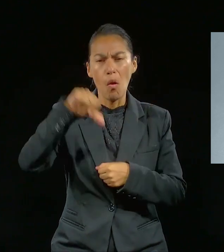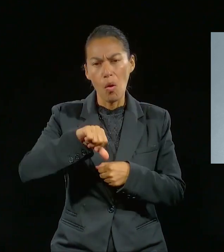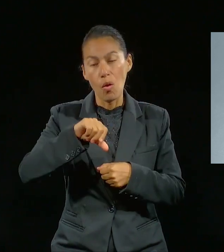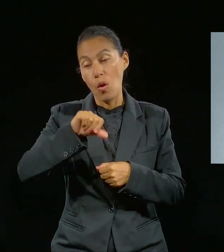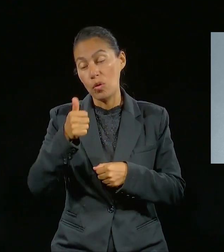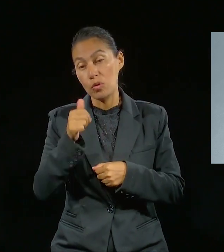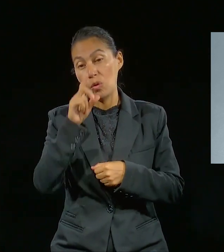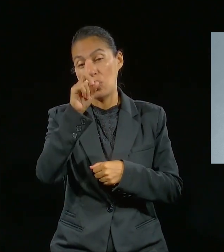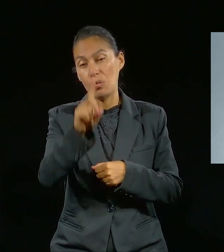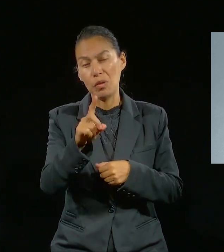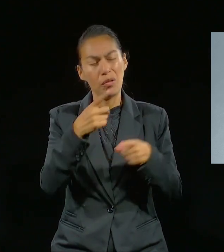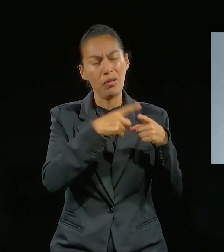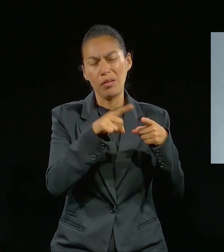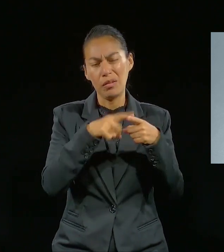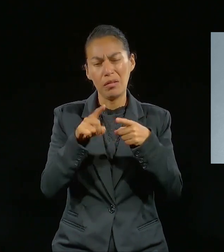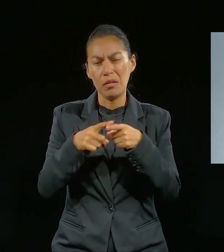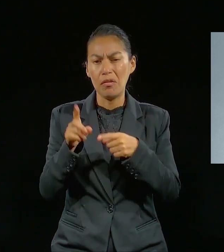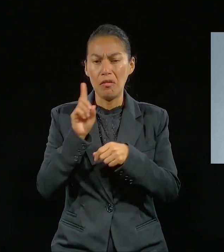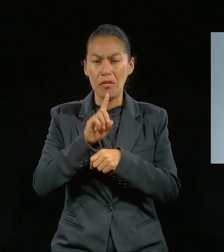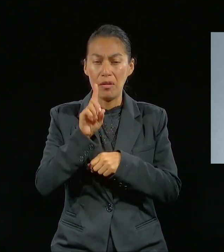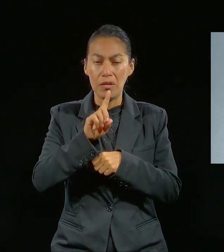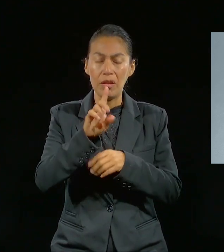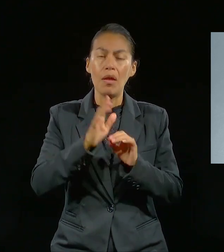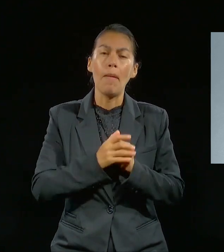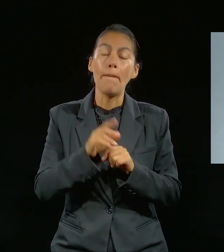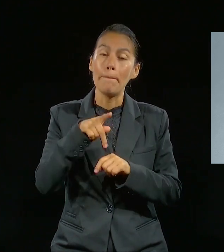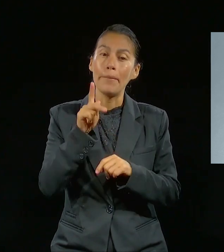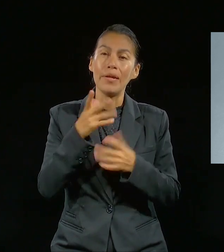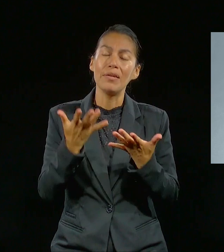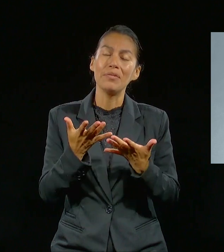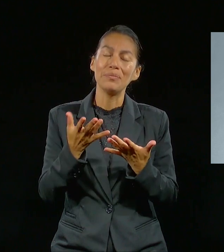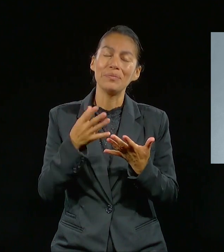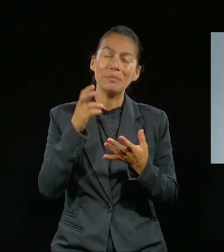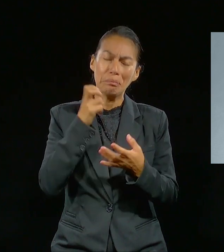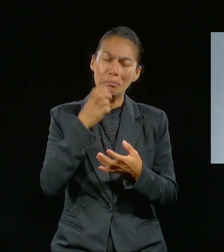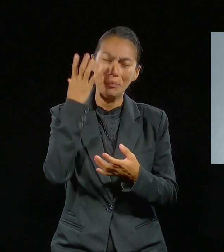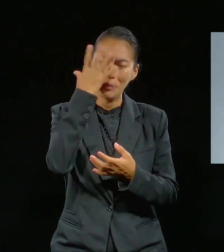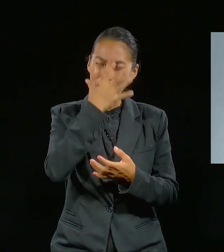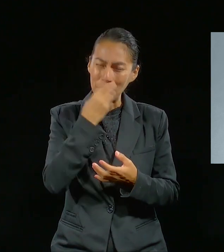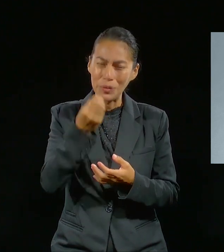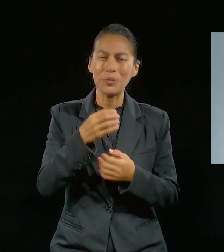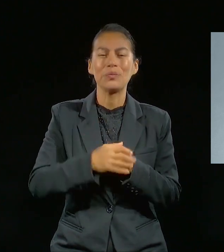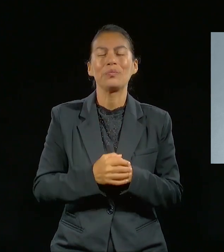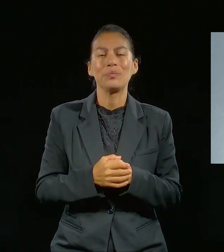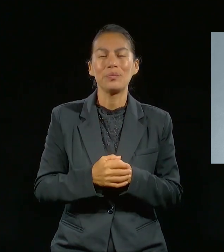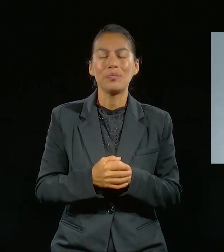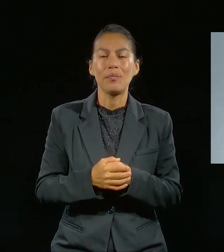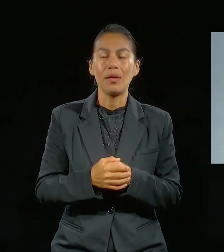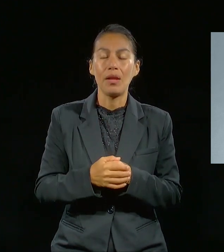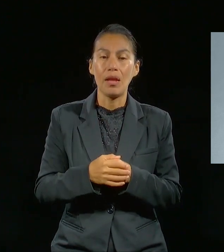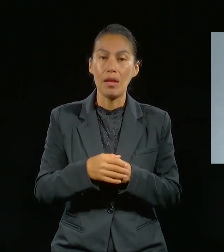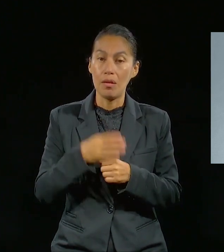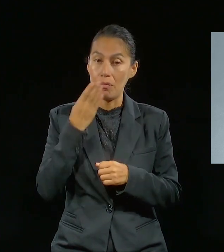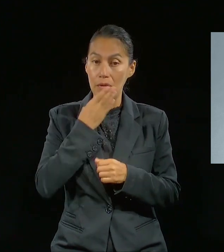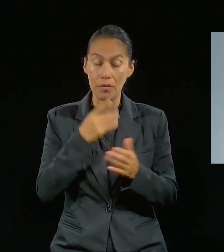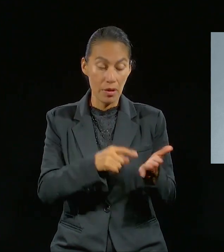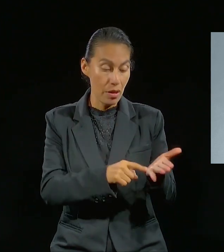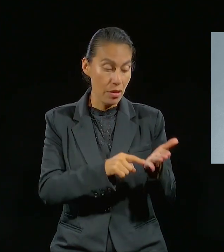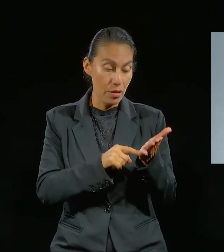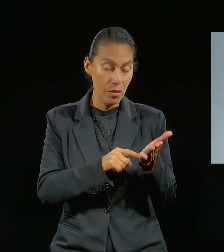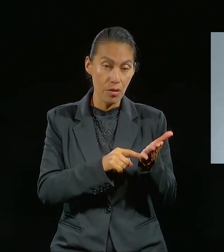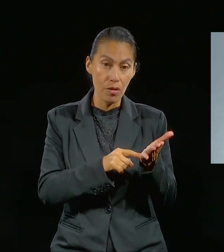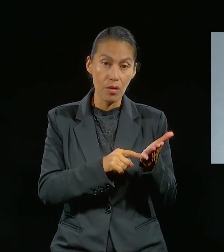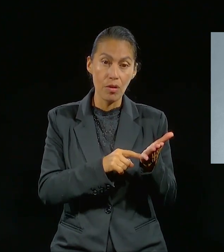una gran promesa de Dios, un mandamiento entero dedicado a la madre y al padre.